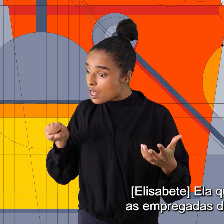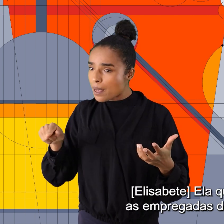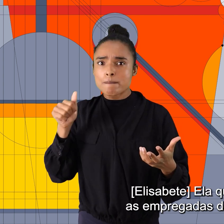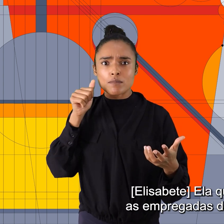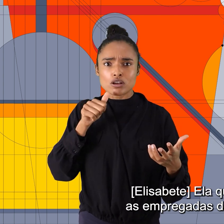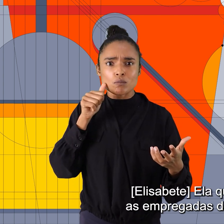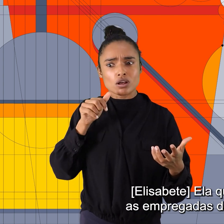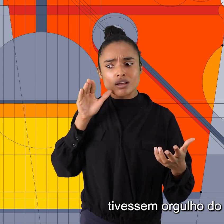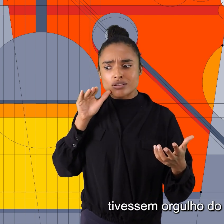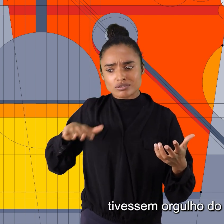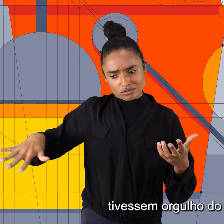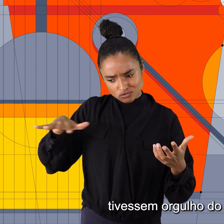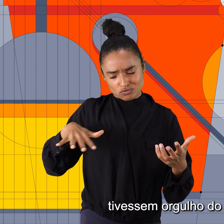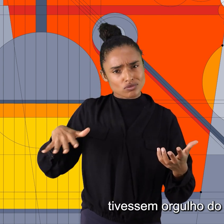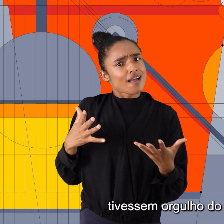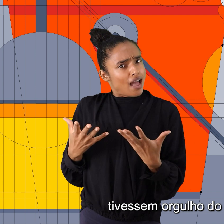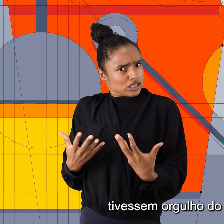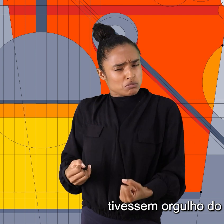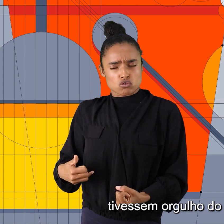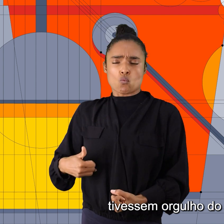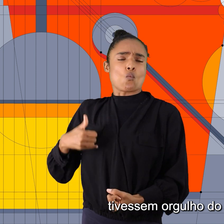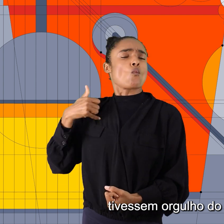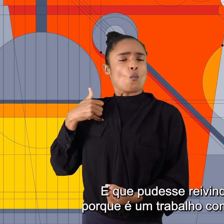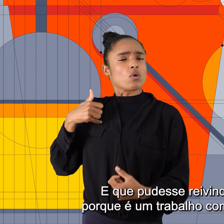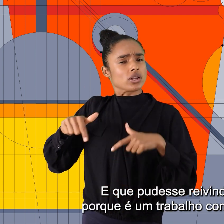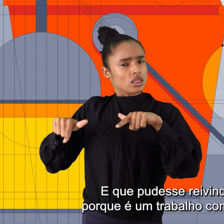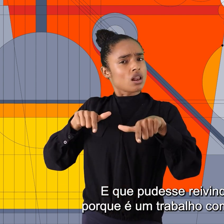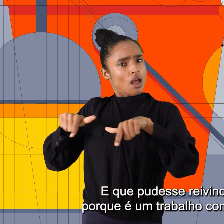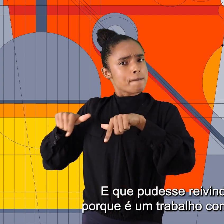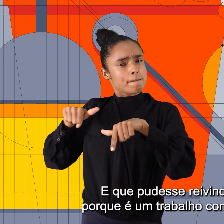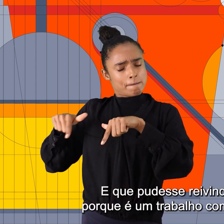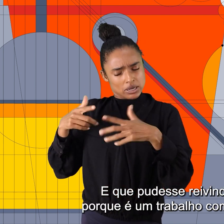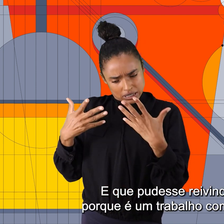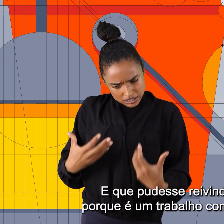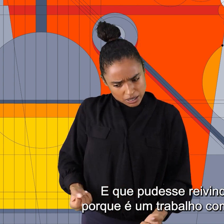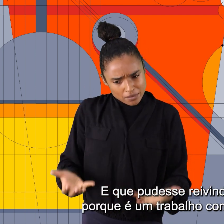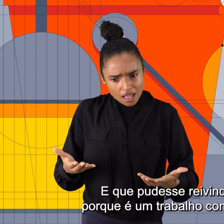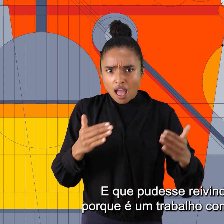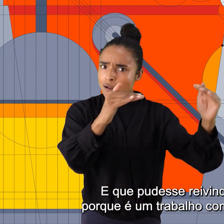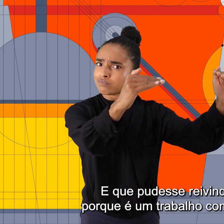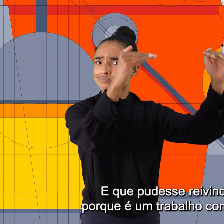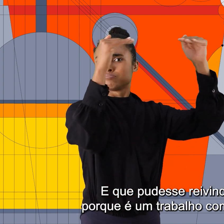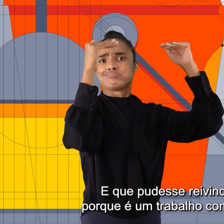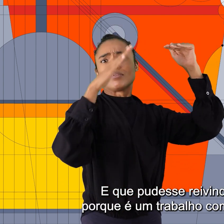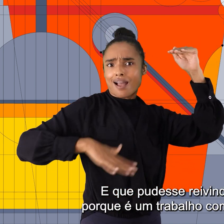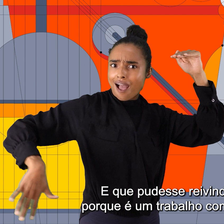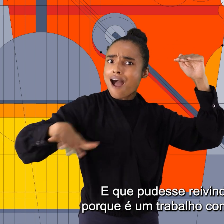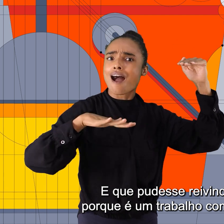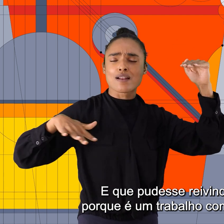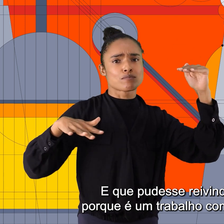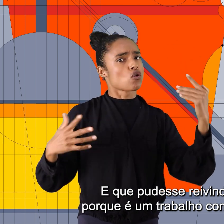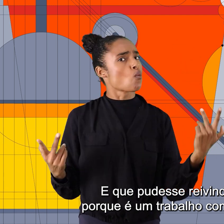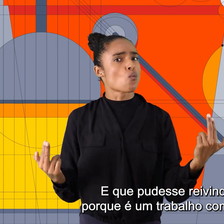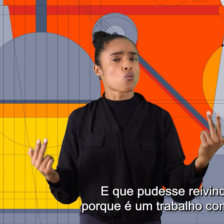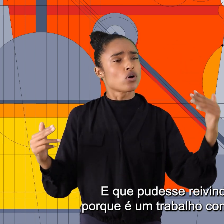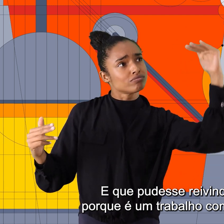Ela queria que as empregadas domésticas tivessem orgulho do seu trabalho e que pudessem reivindicar o respeito, porque é